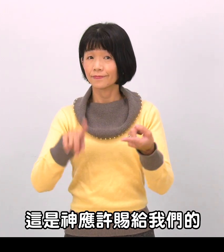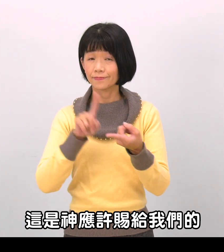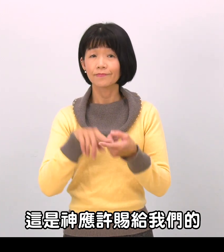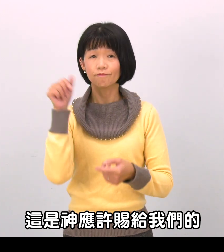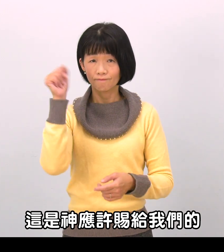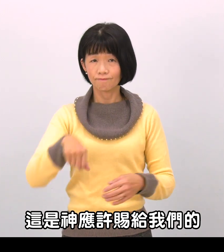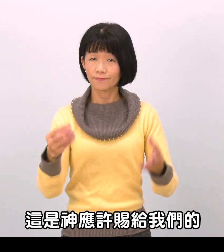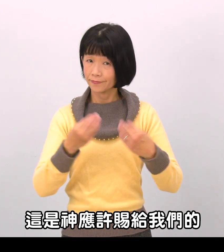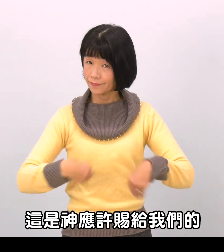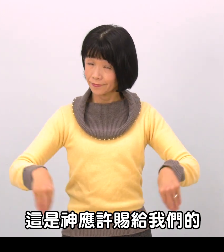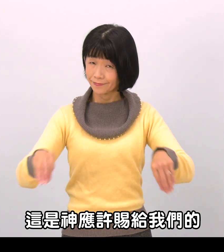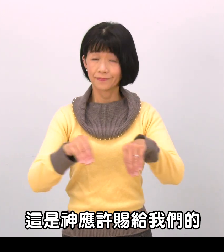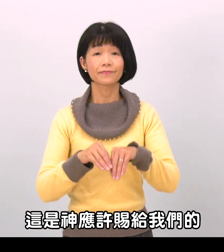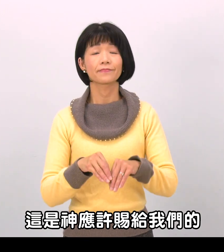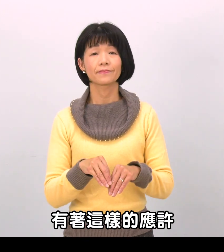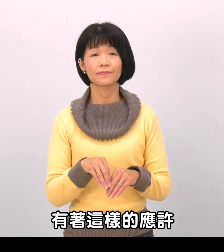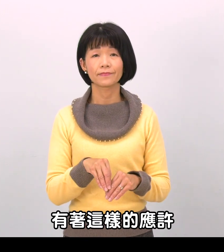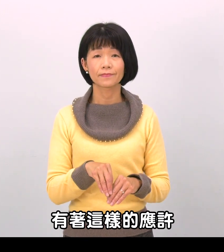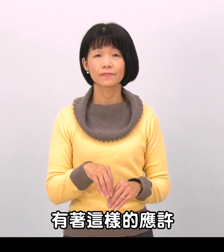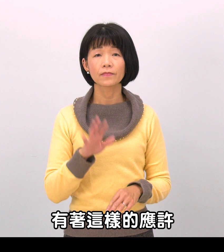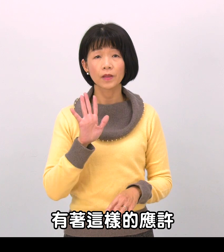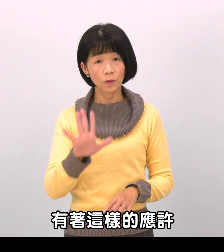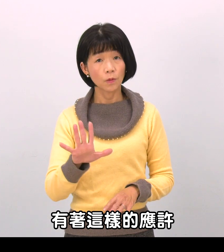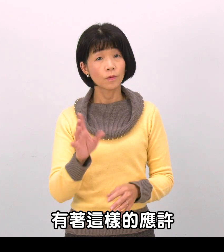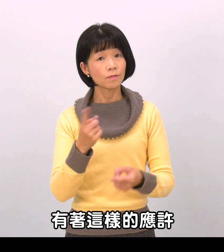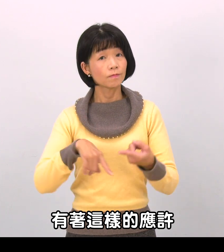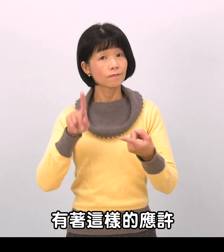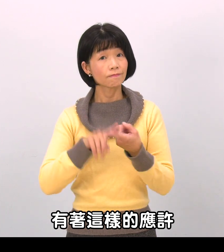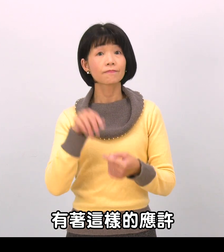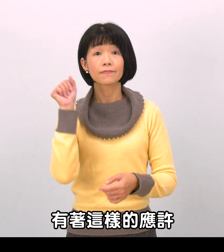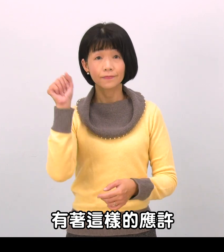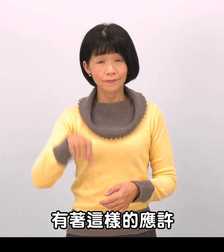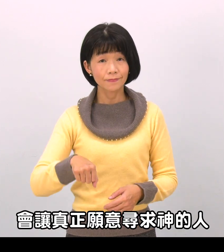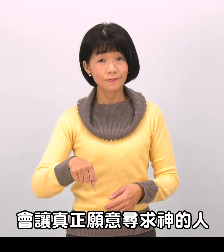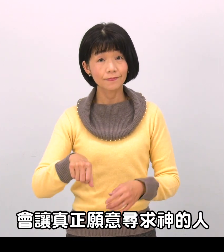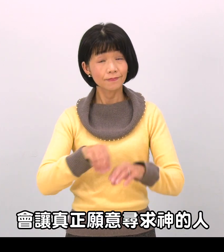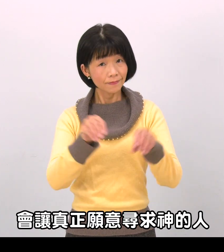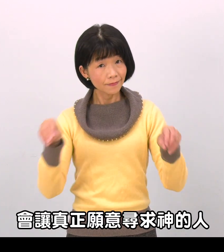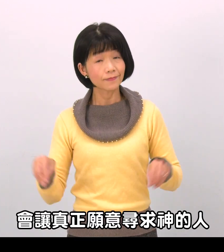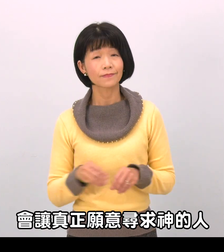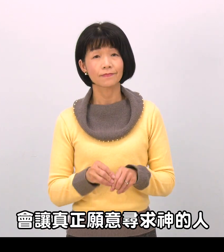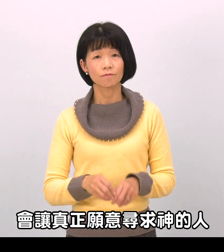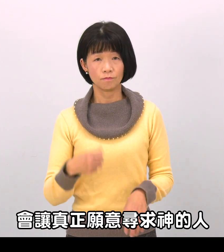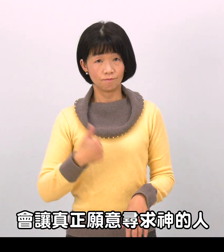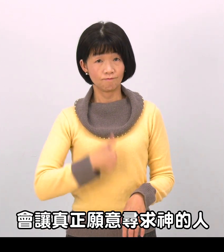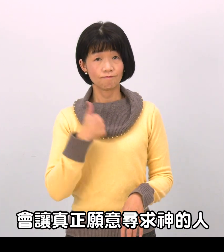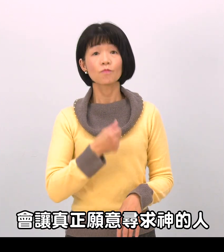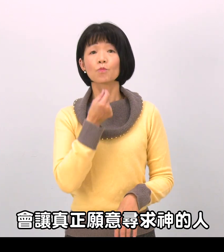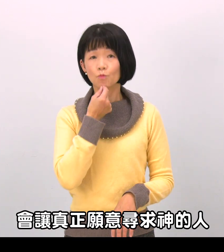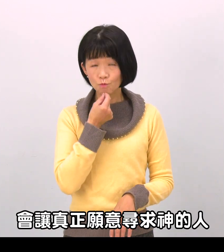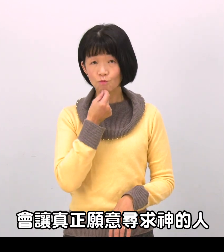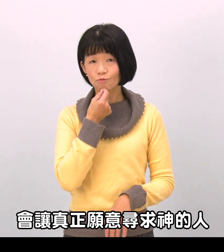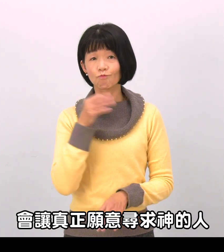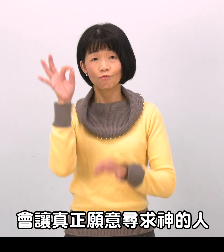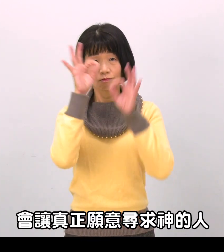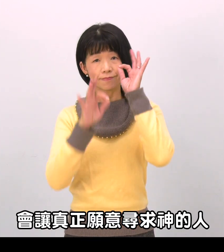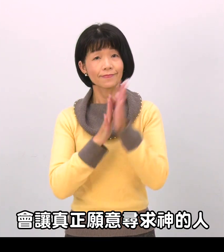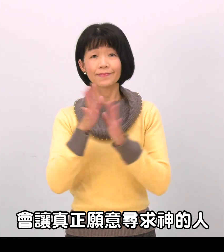的。有着这样的应许，会让真正愿意寻求神的人